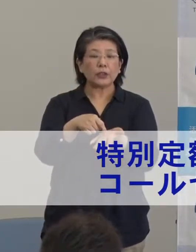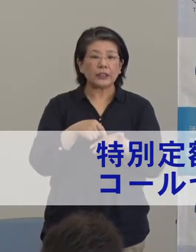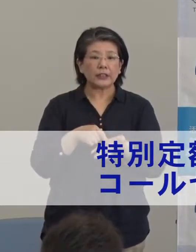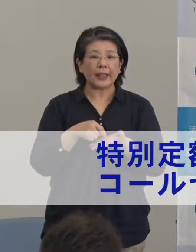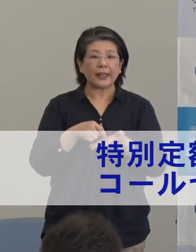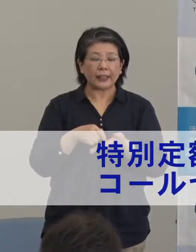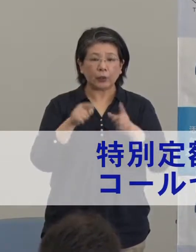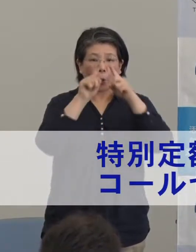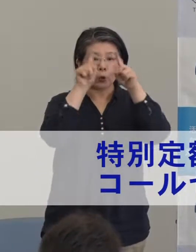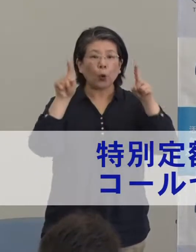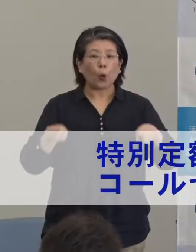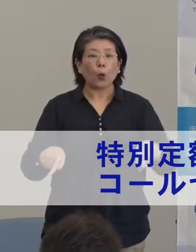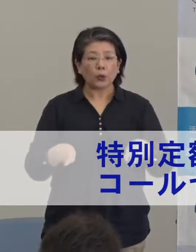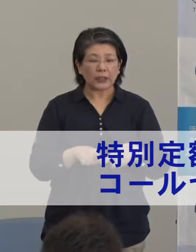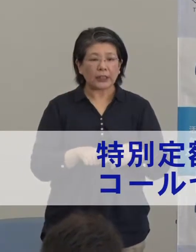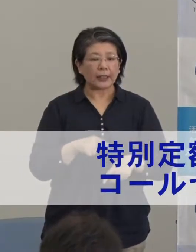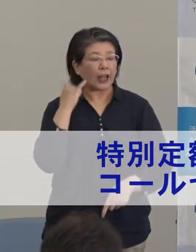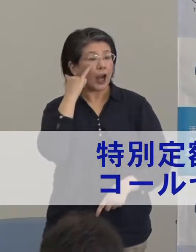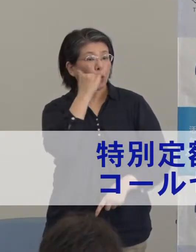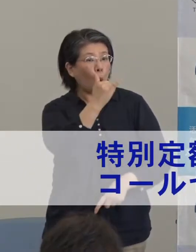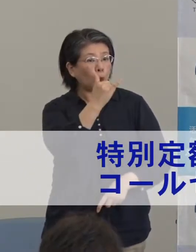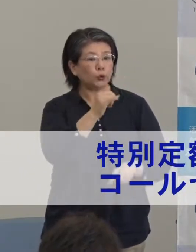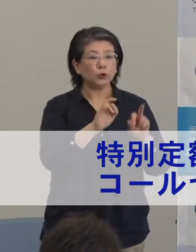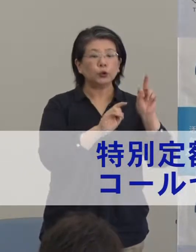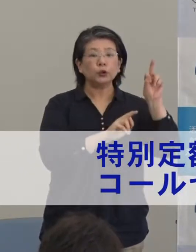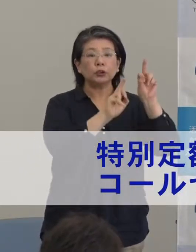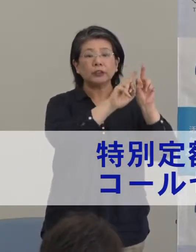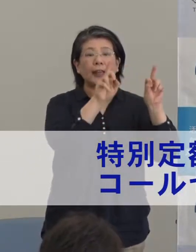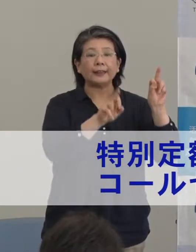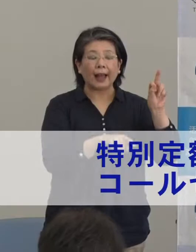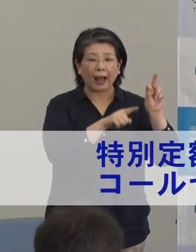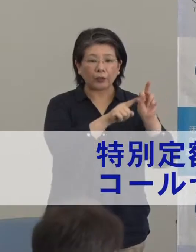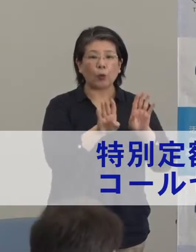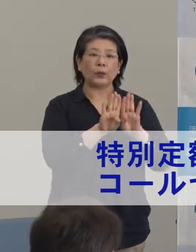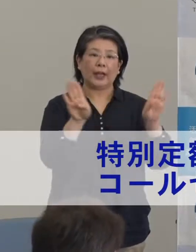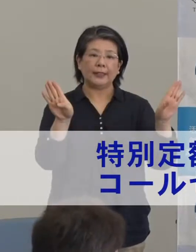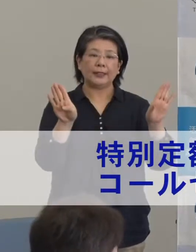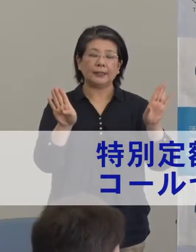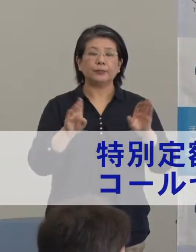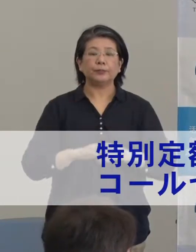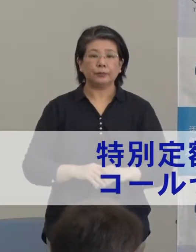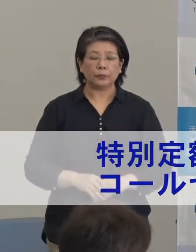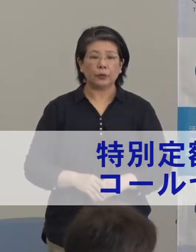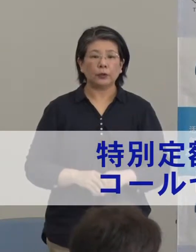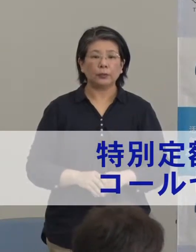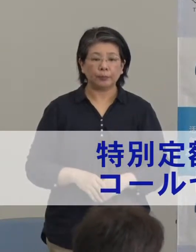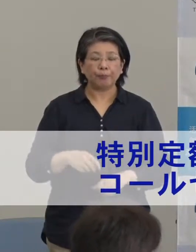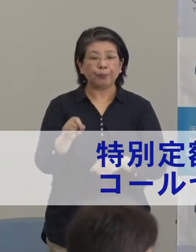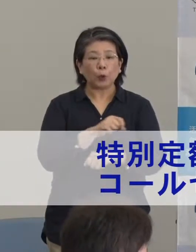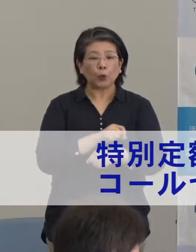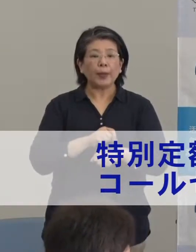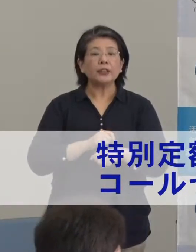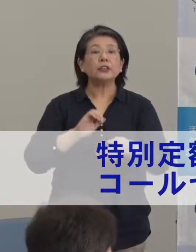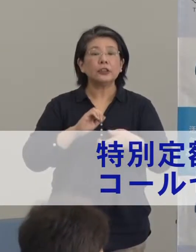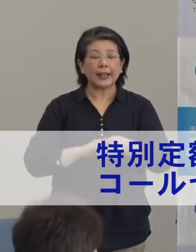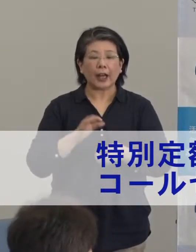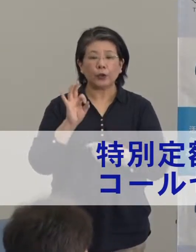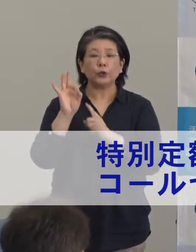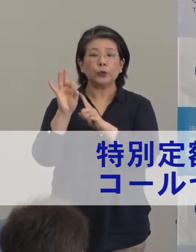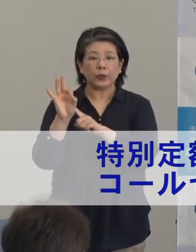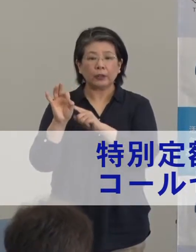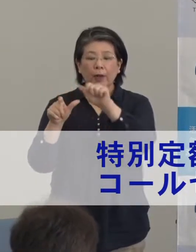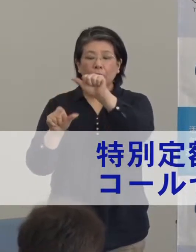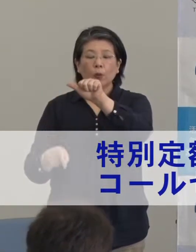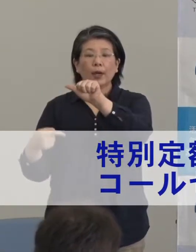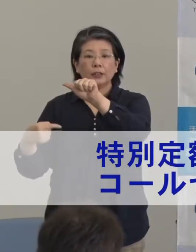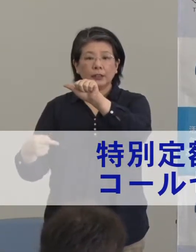式およびコールセンターの開設についてでございます。特別定額給付金でございますが、今月1日